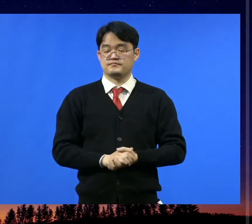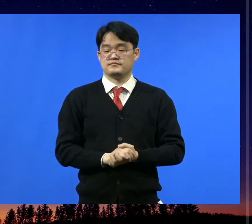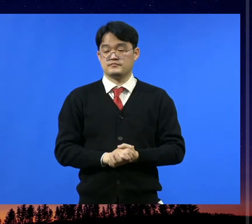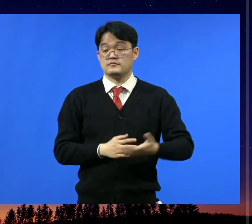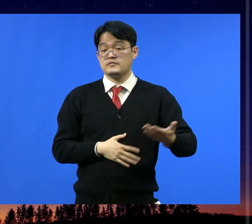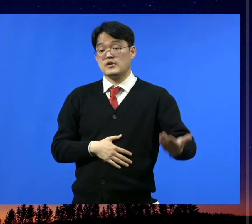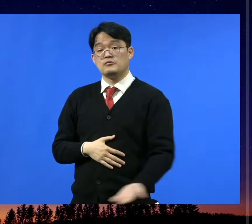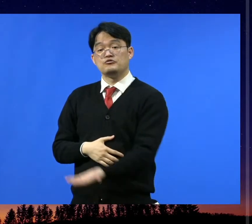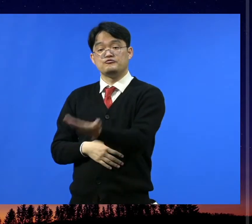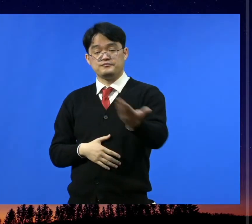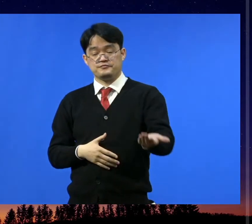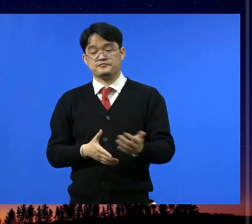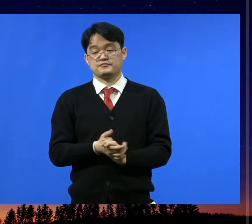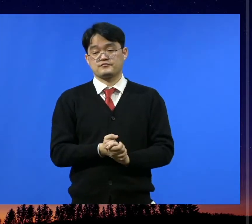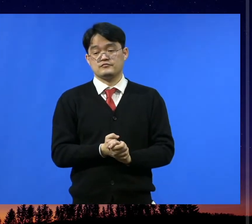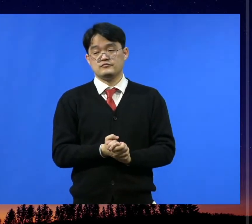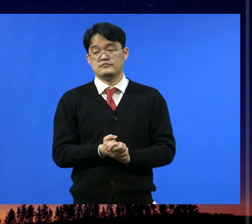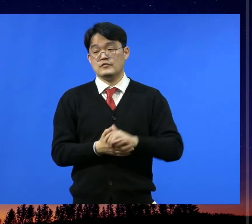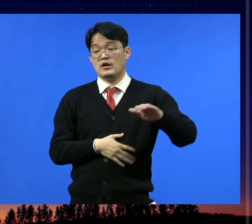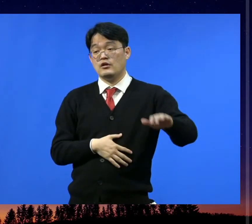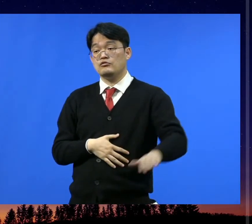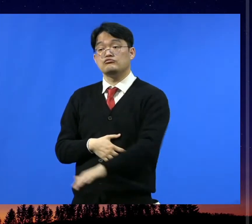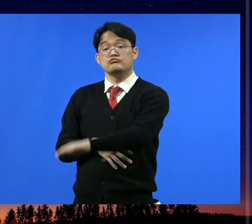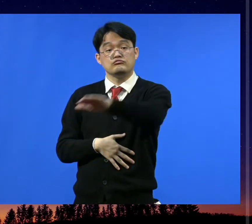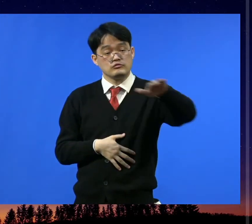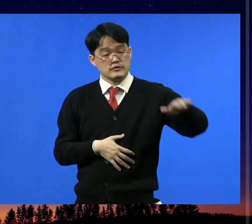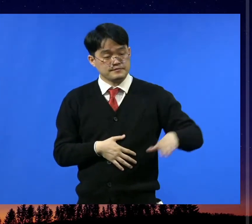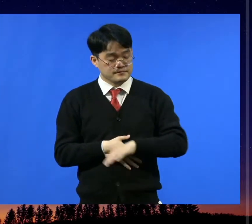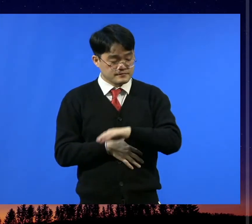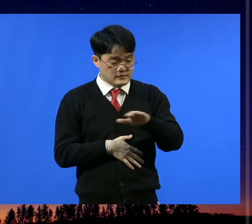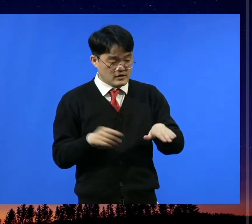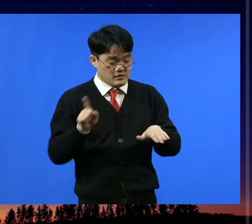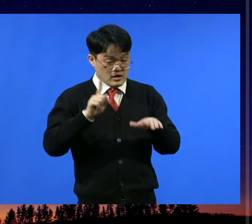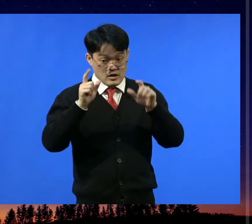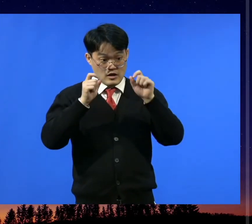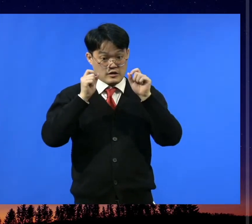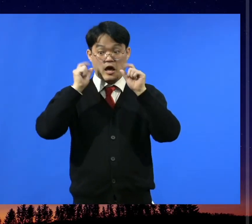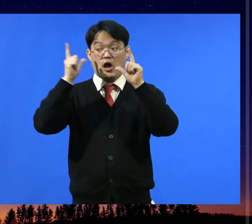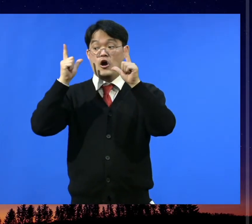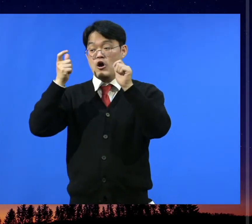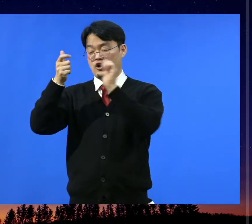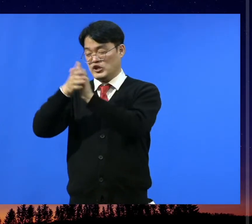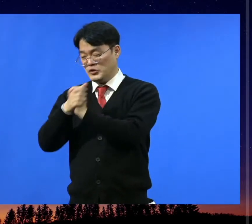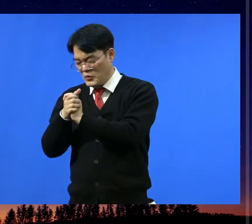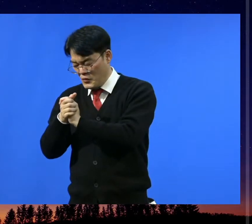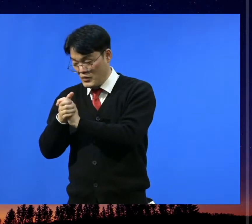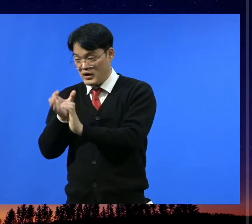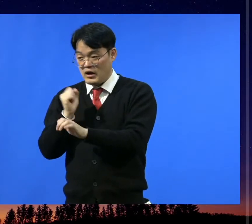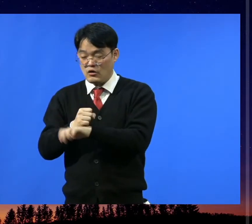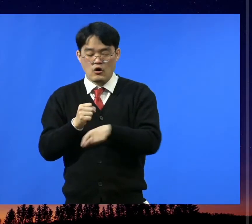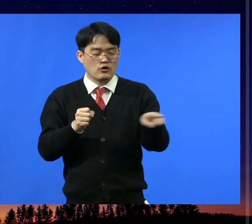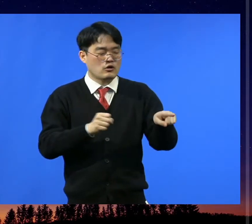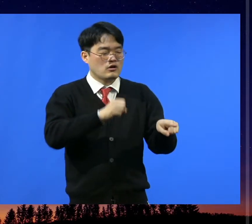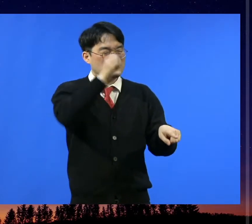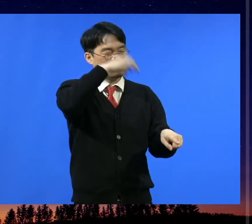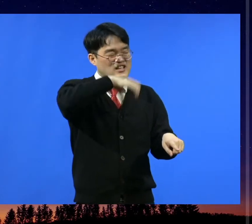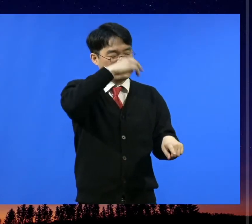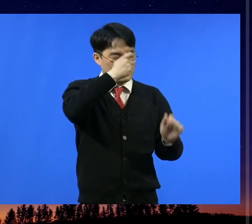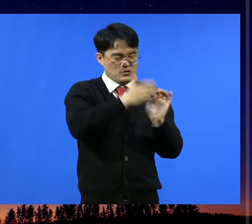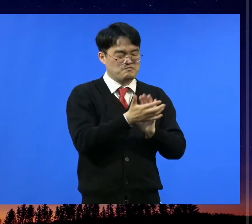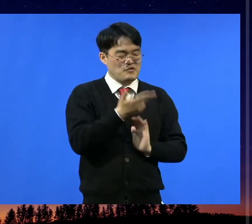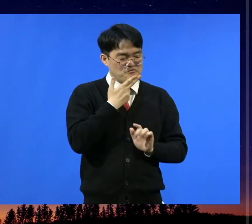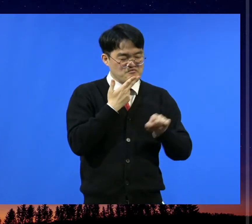여러분, 우리가 어떤 것은 깨어서 기도하다가 어떤 것은 깨어 기도하지 않으면 딱 그때 사고가 나요.